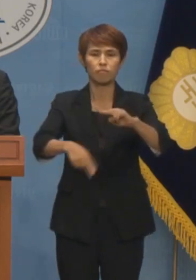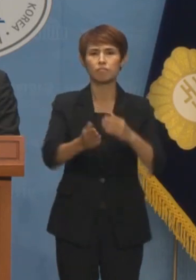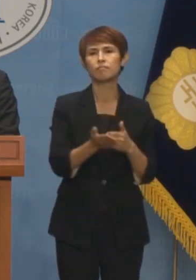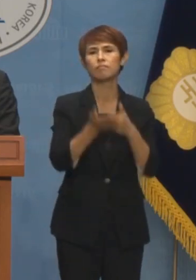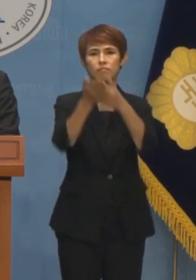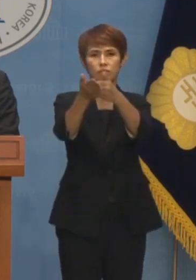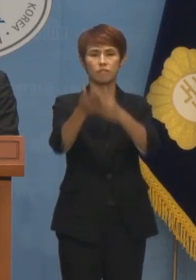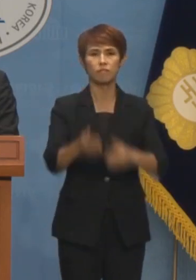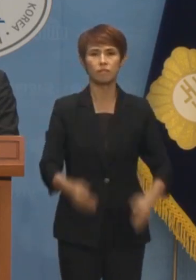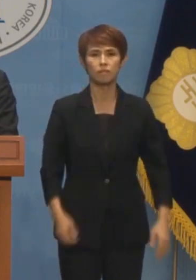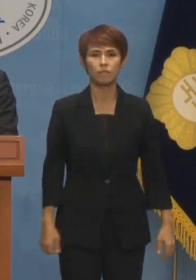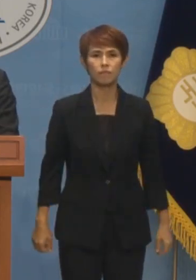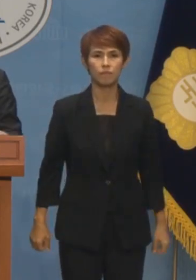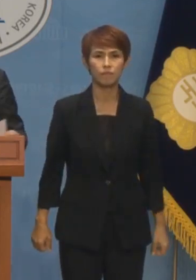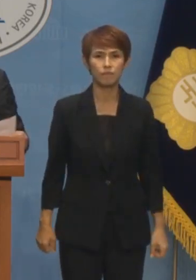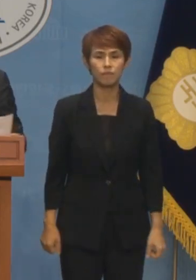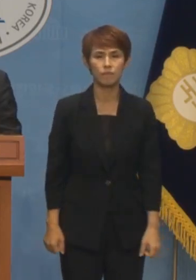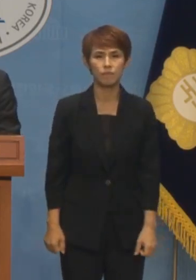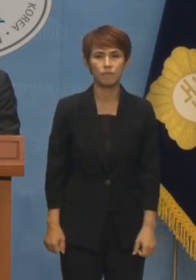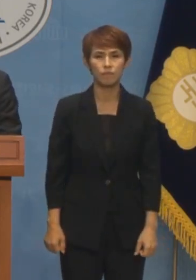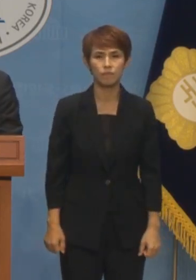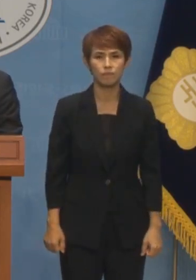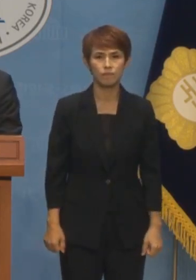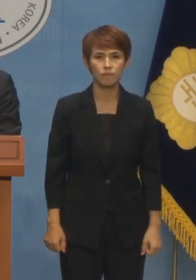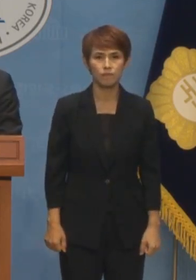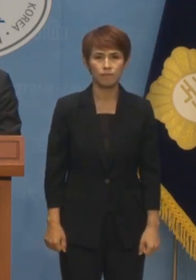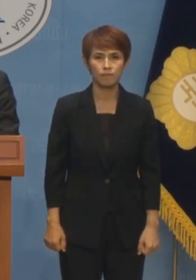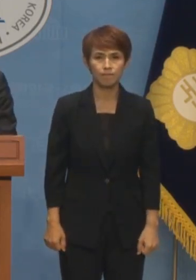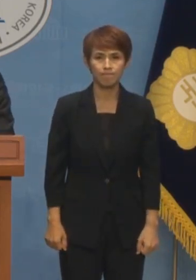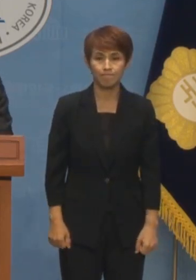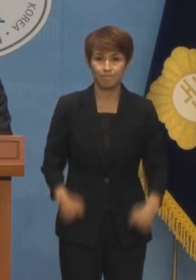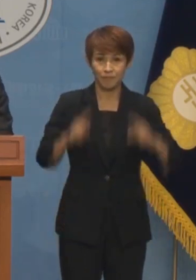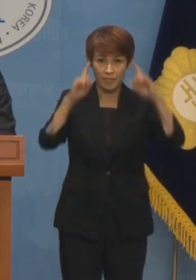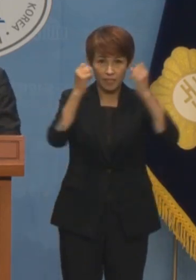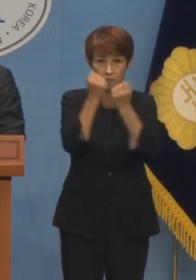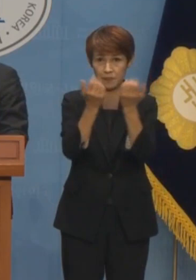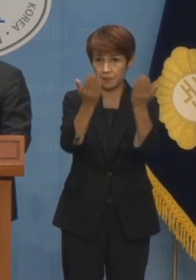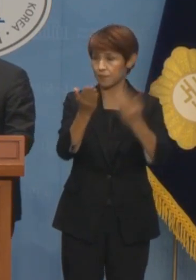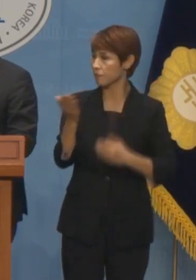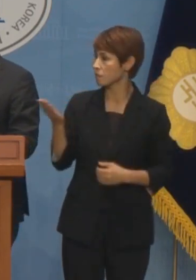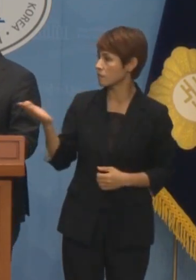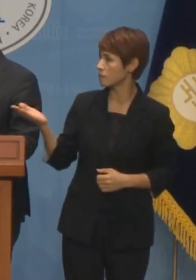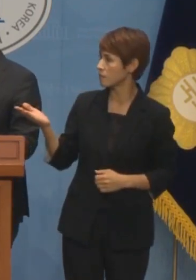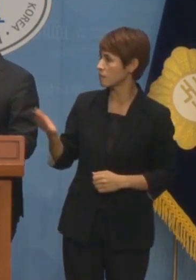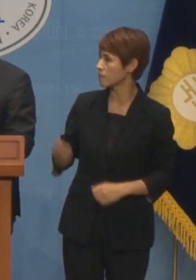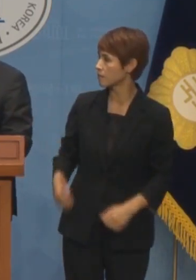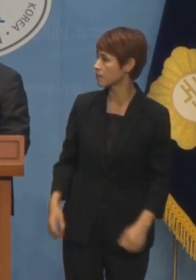강력하게 요구합니다. 그럼 이제 사진을 설명드리겠습니다.